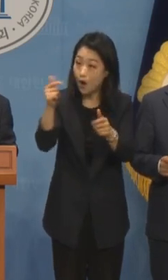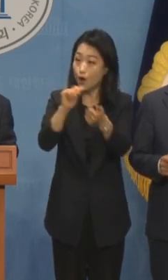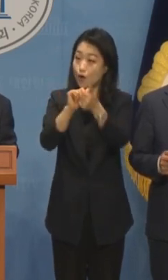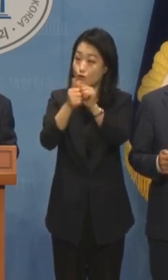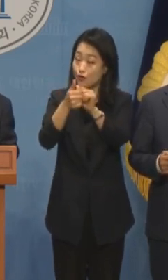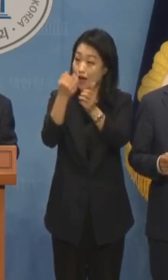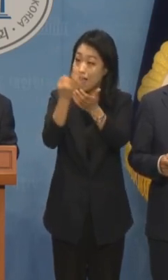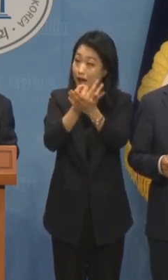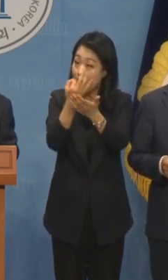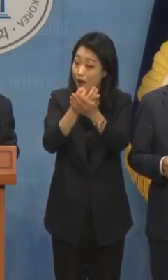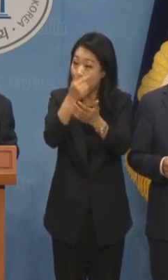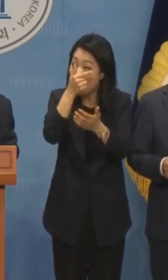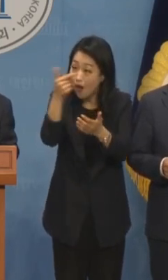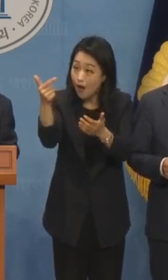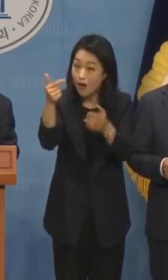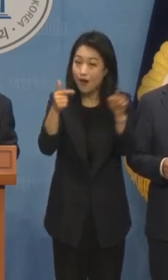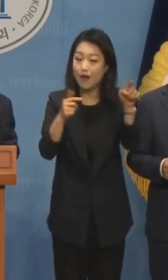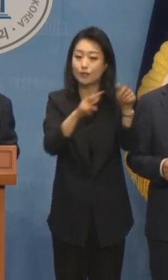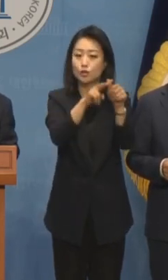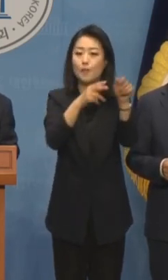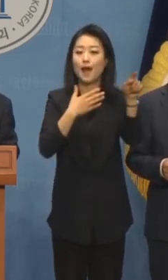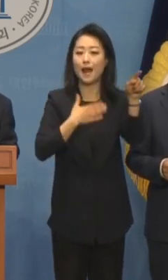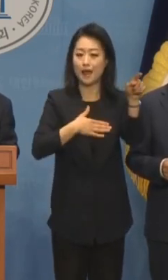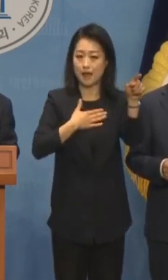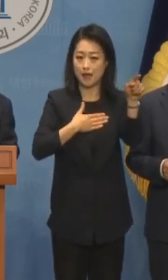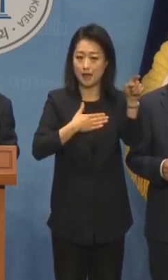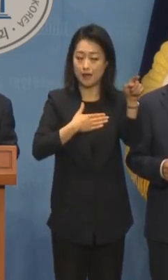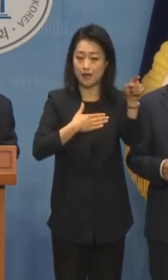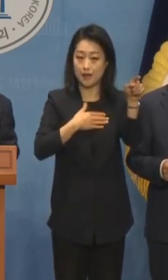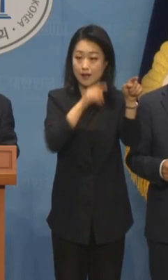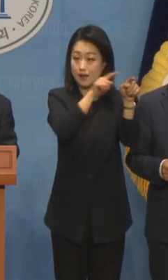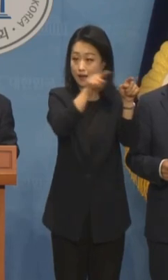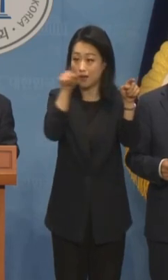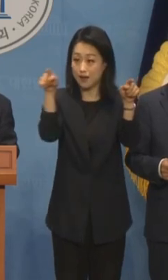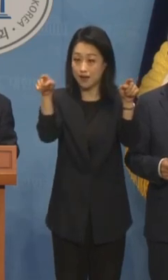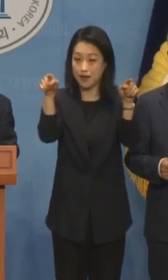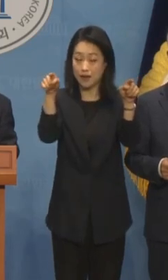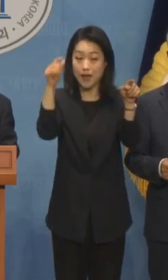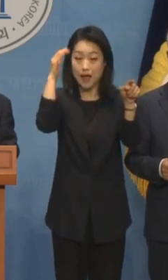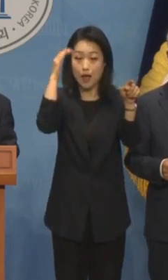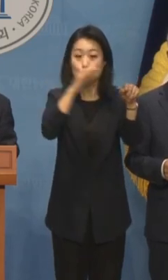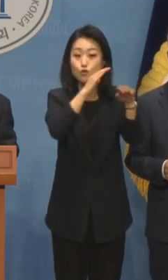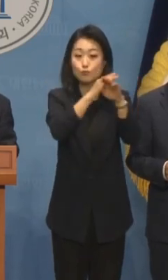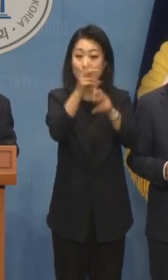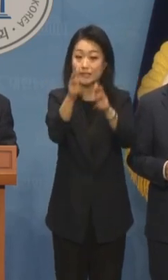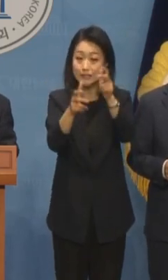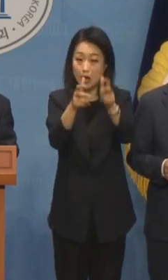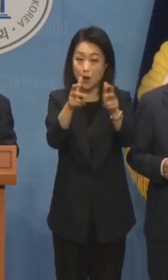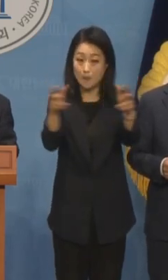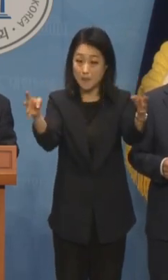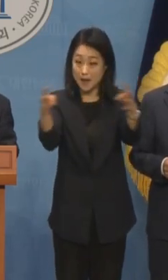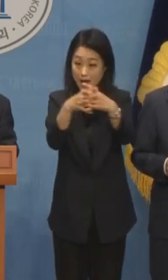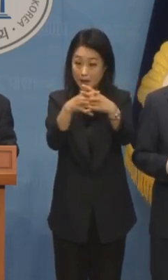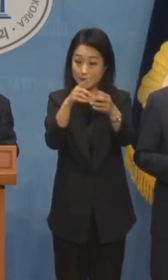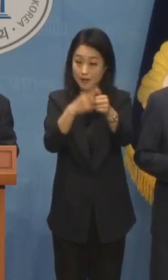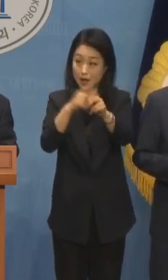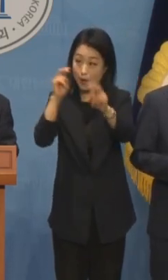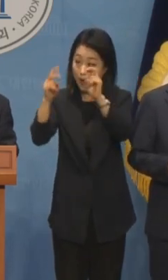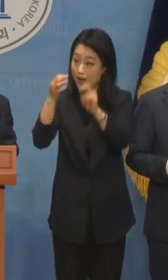점을 알고 있었으며 남북 경협 사업을 내세워서 기업의 확장과 이익